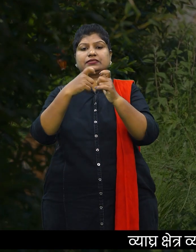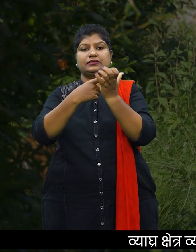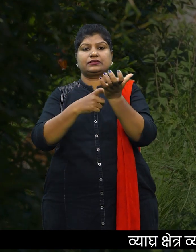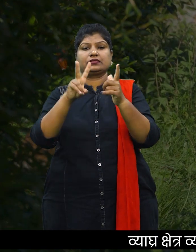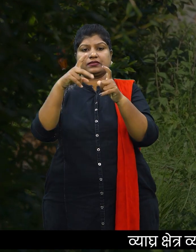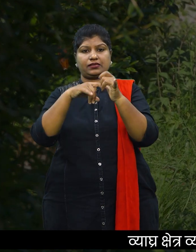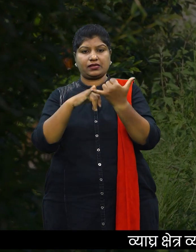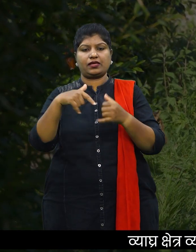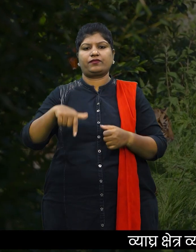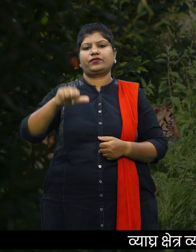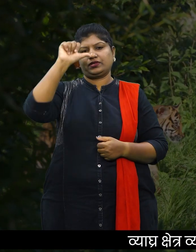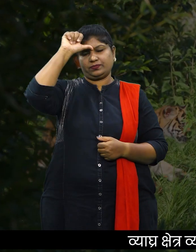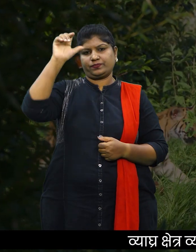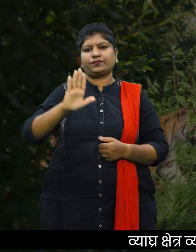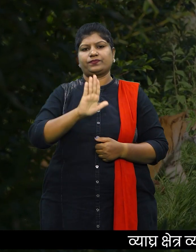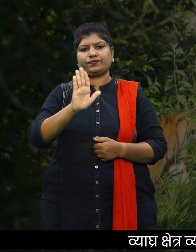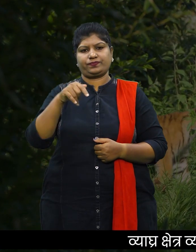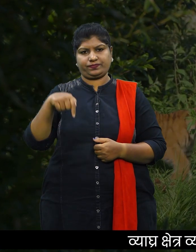88,985 किलोमीटर वर्गवर स्थिर आहे.